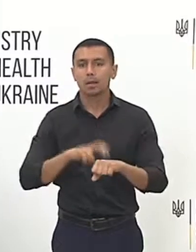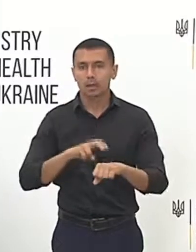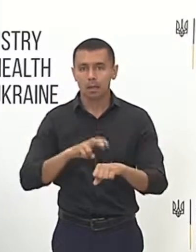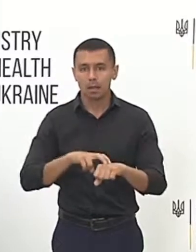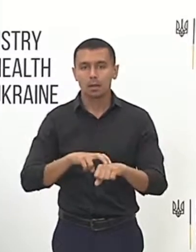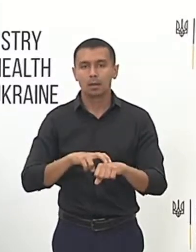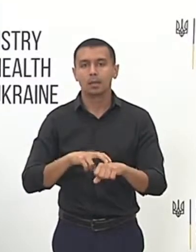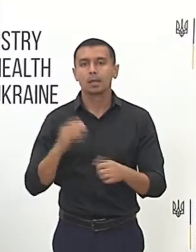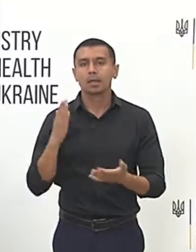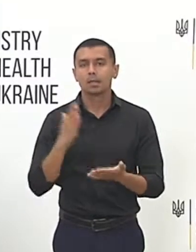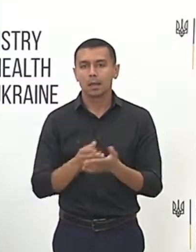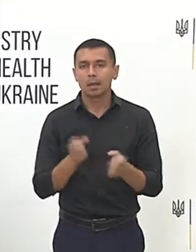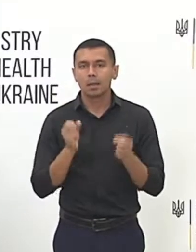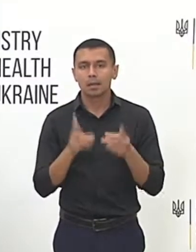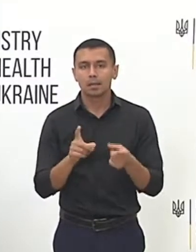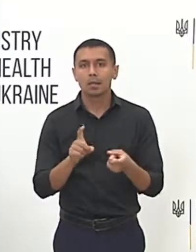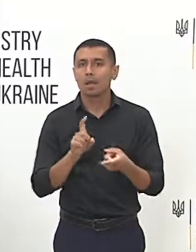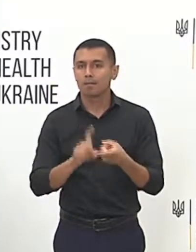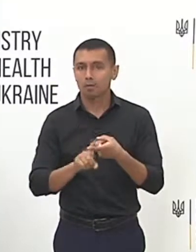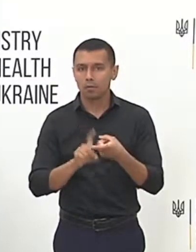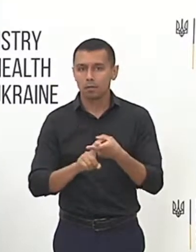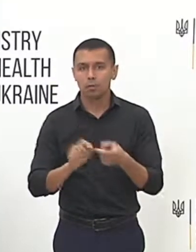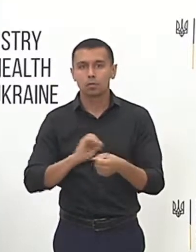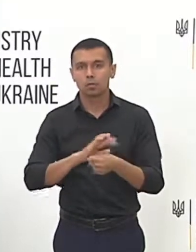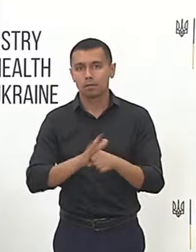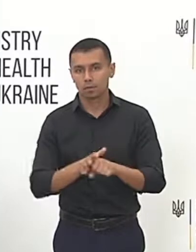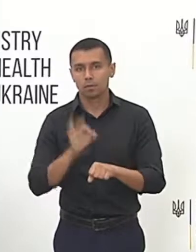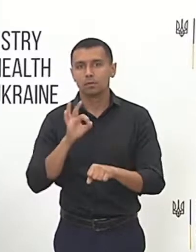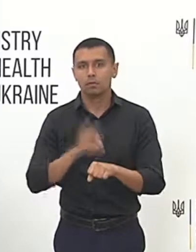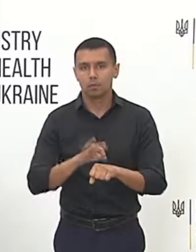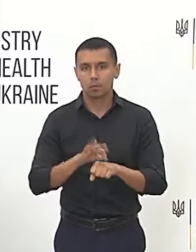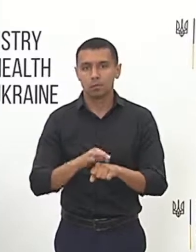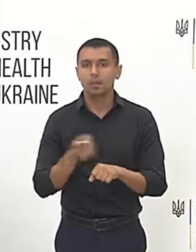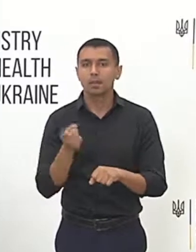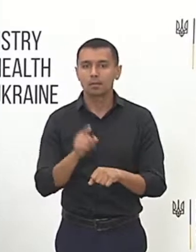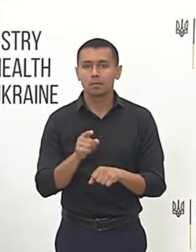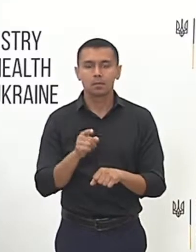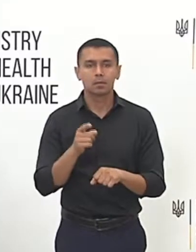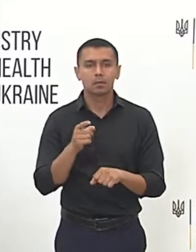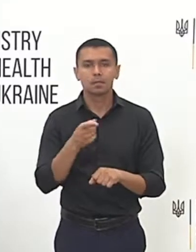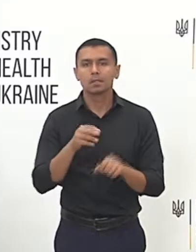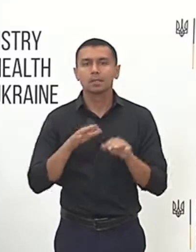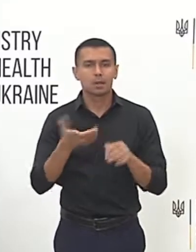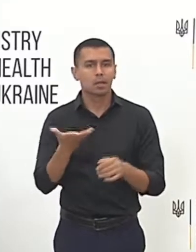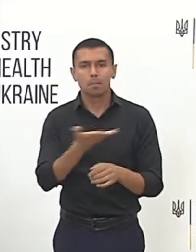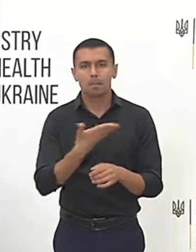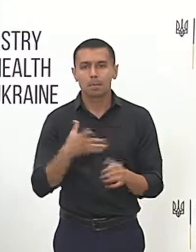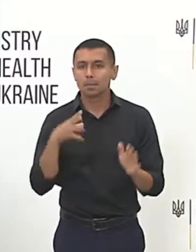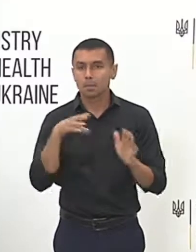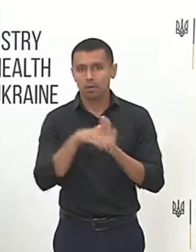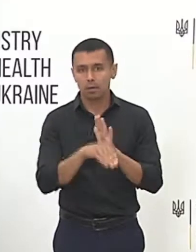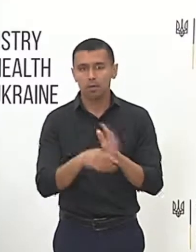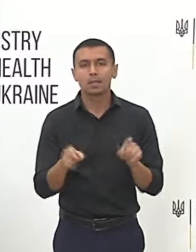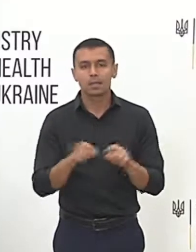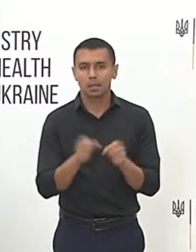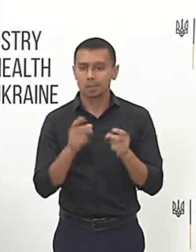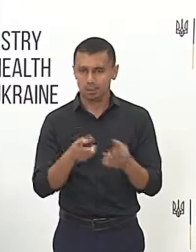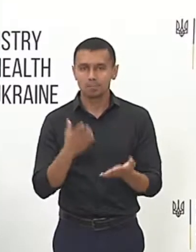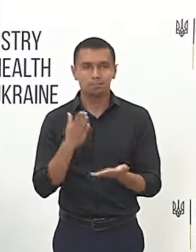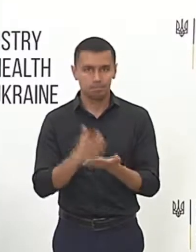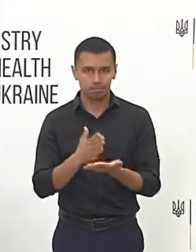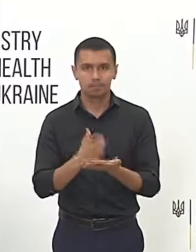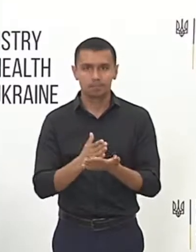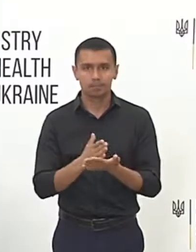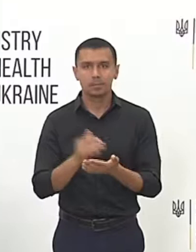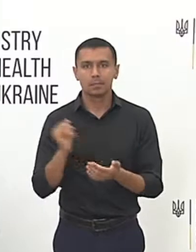лікаря є ризик інфікуватись коронавірусною хворобою. Навіть при тих заходах, які ми запроваджуємо, такий ризик все-таки